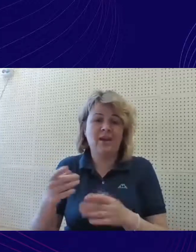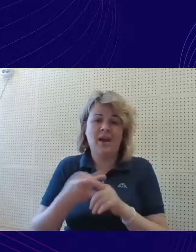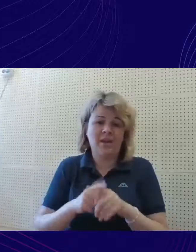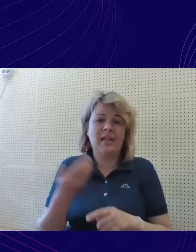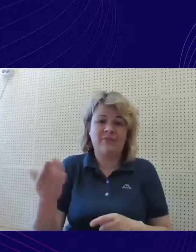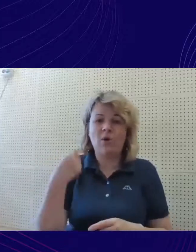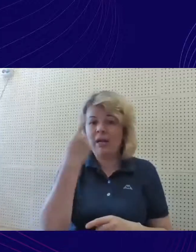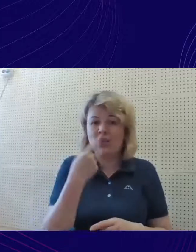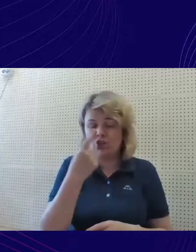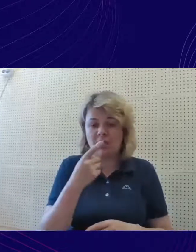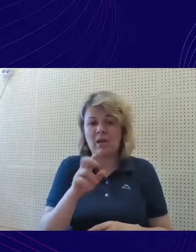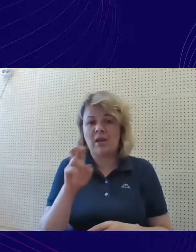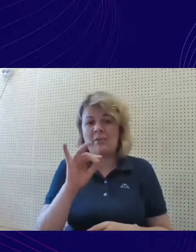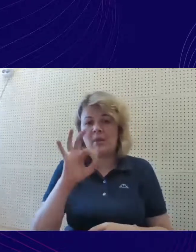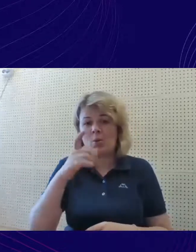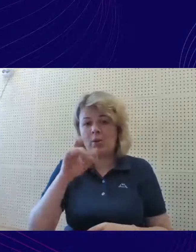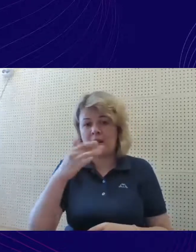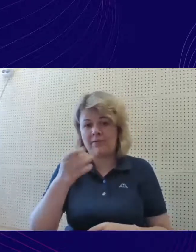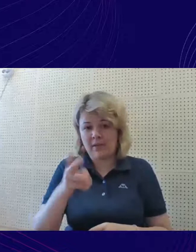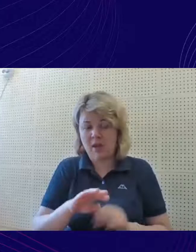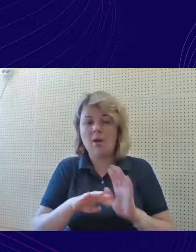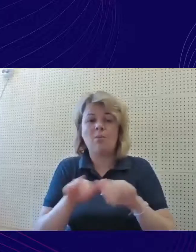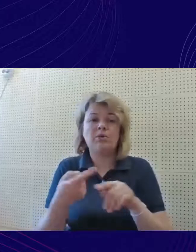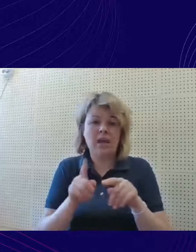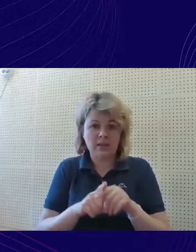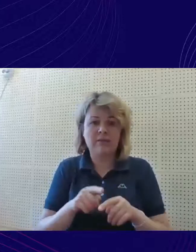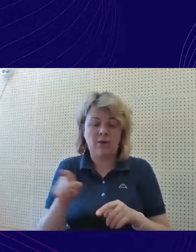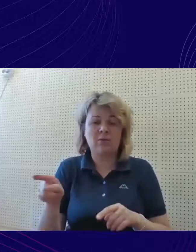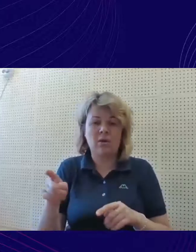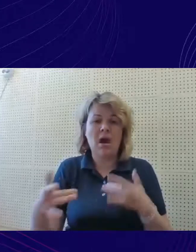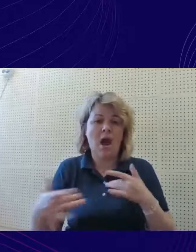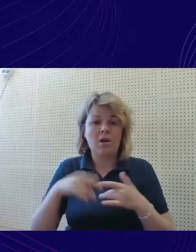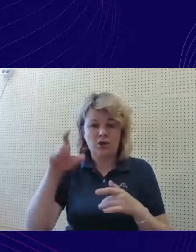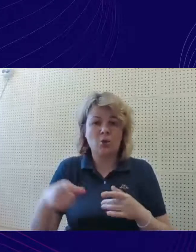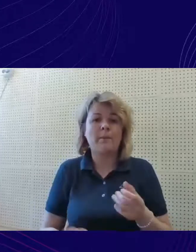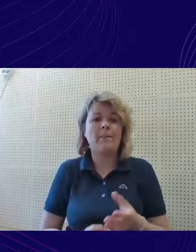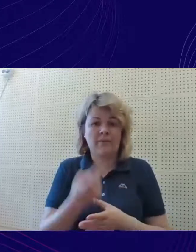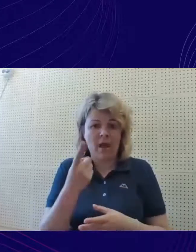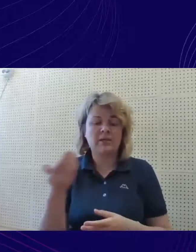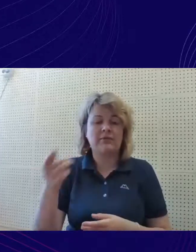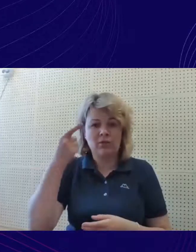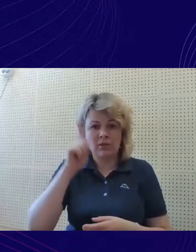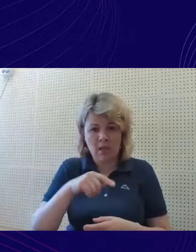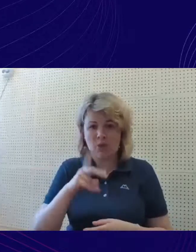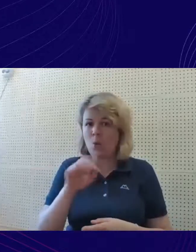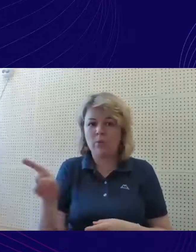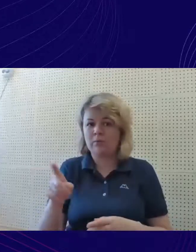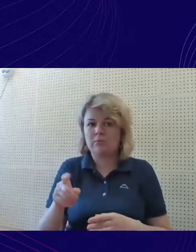биография. Кстати, он после этого появлялся, и его знают, но он никогда не поднимался до